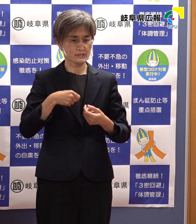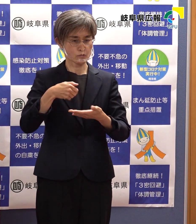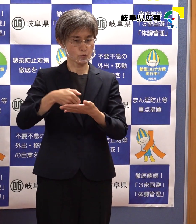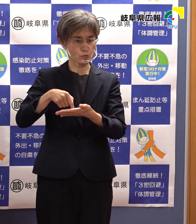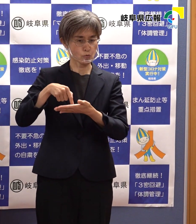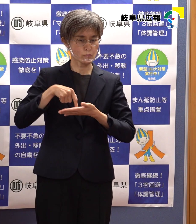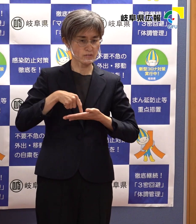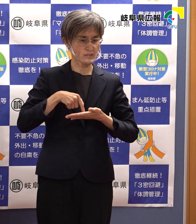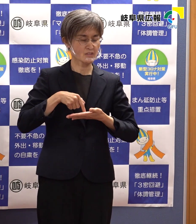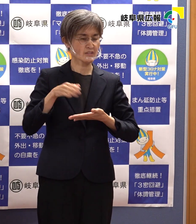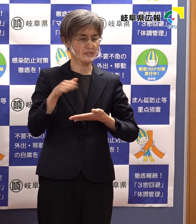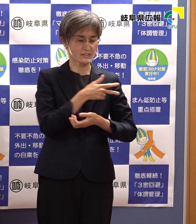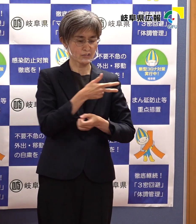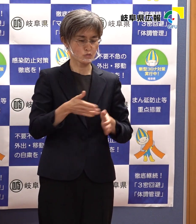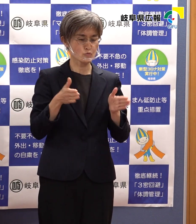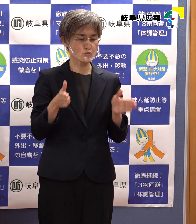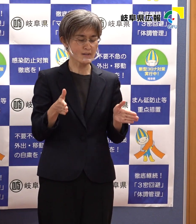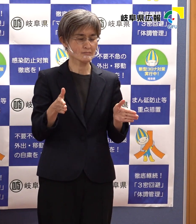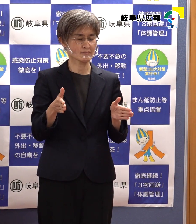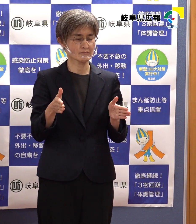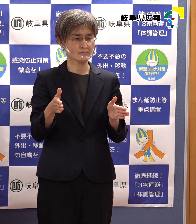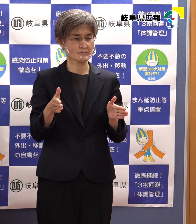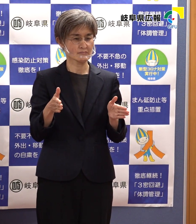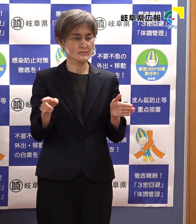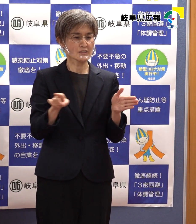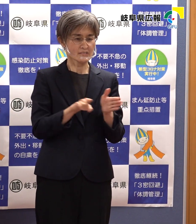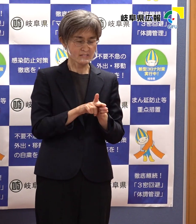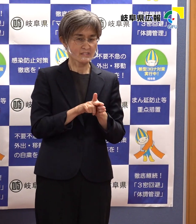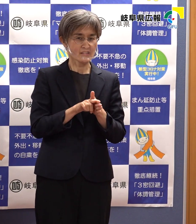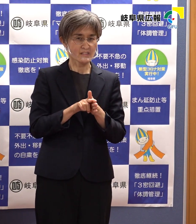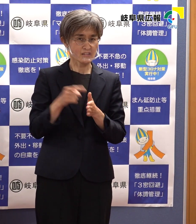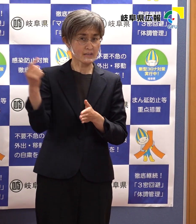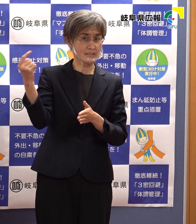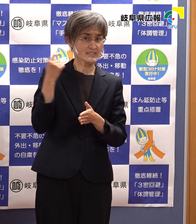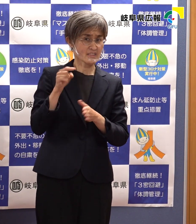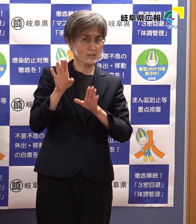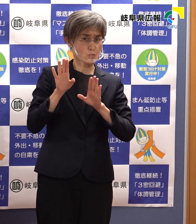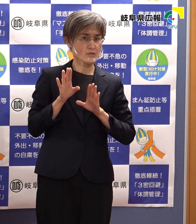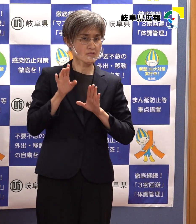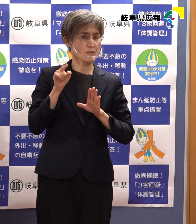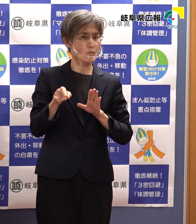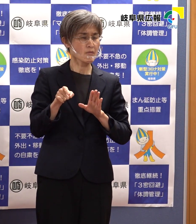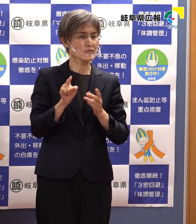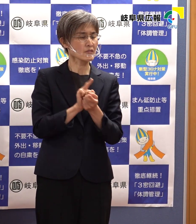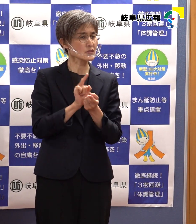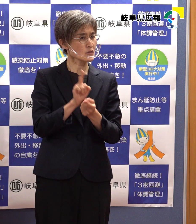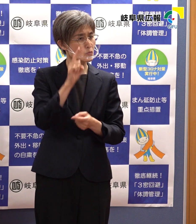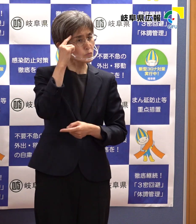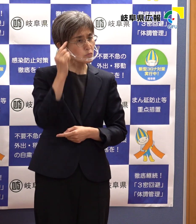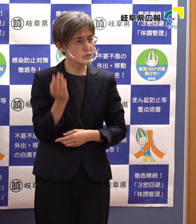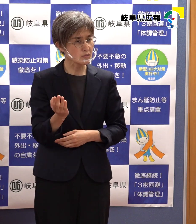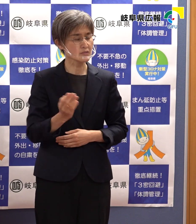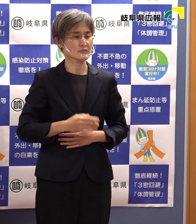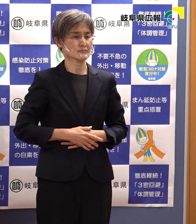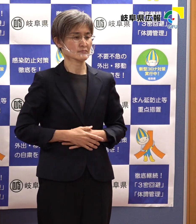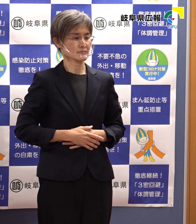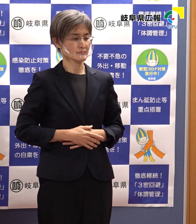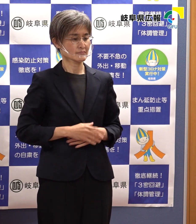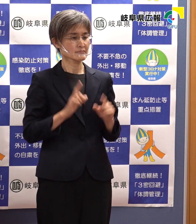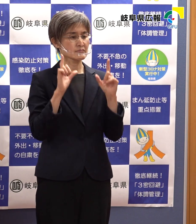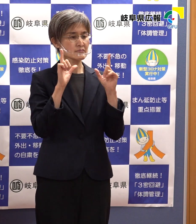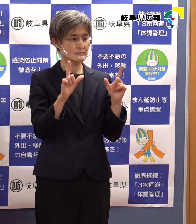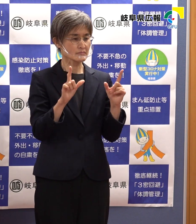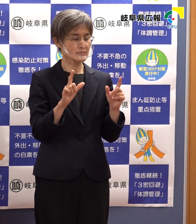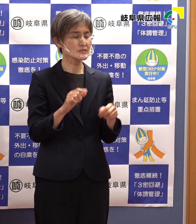ってますが、このタイミングでその指定というのの受け止めをしてください。 そうですね、もういろんなルートで政府